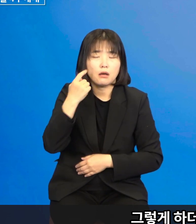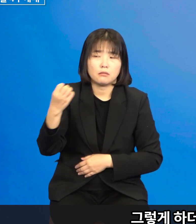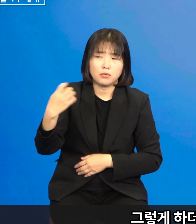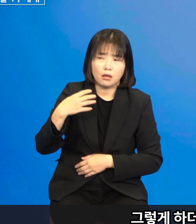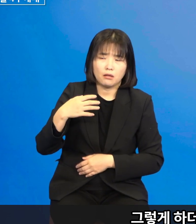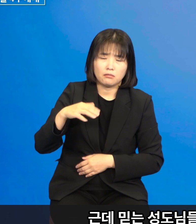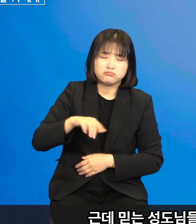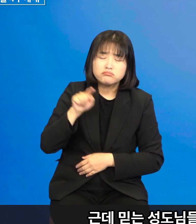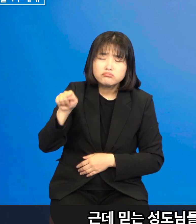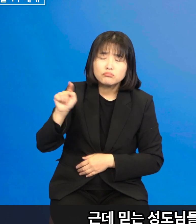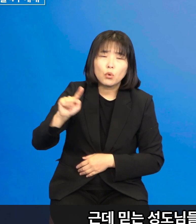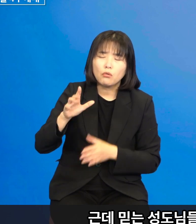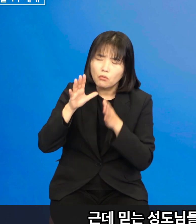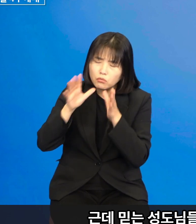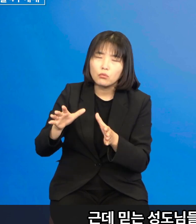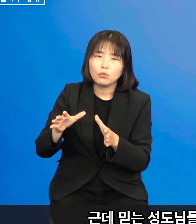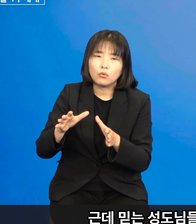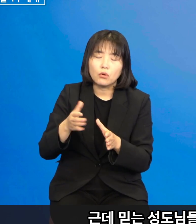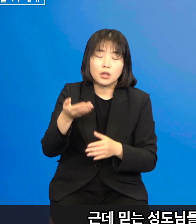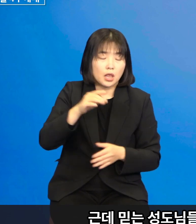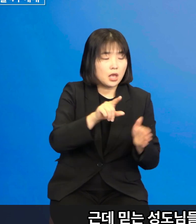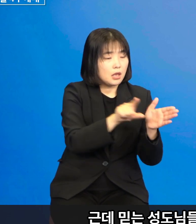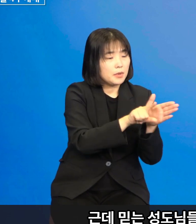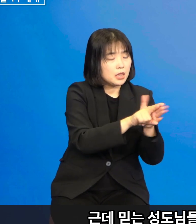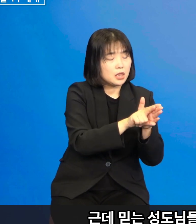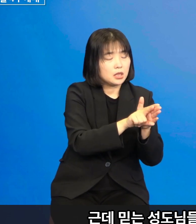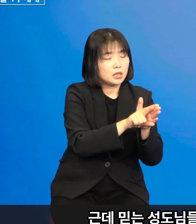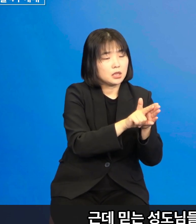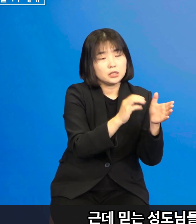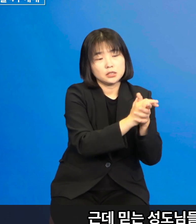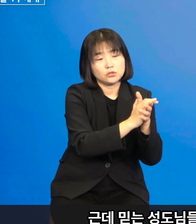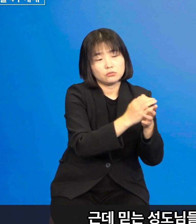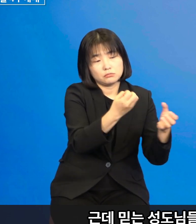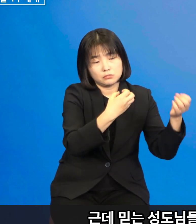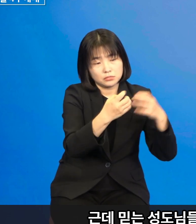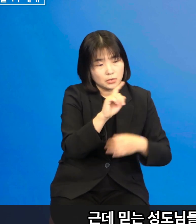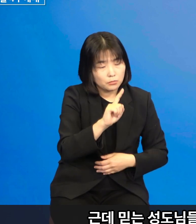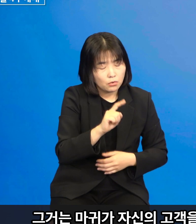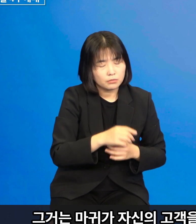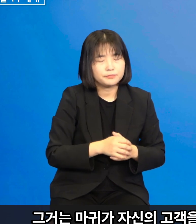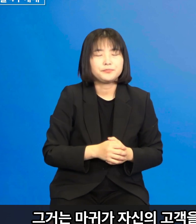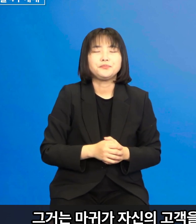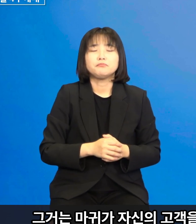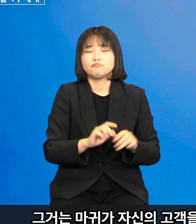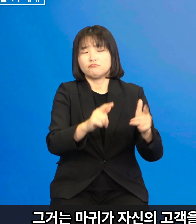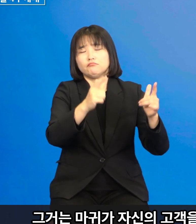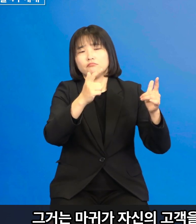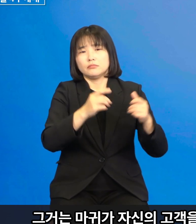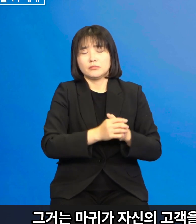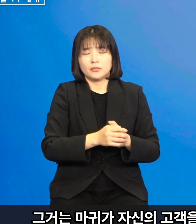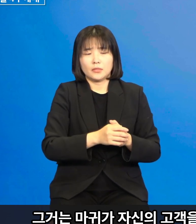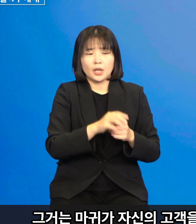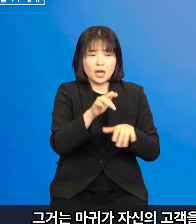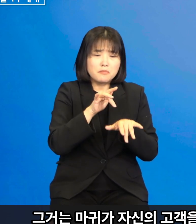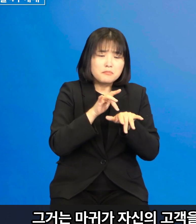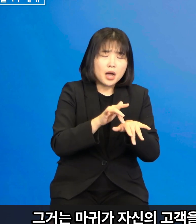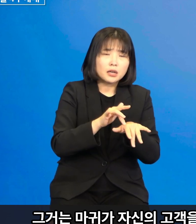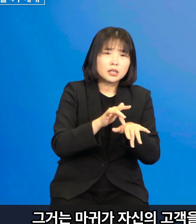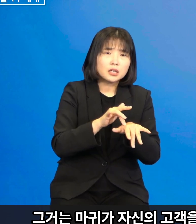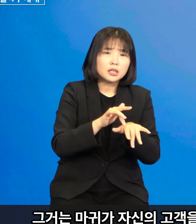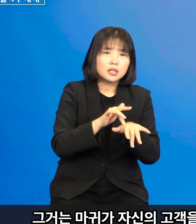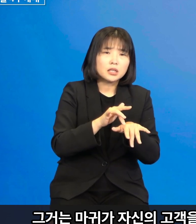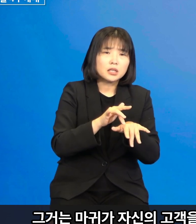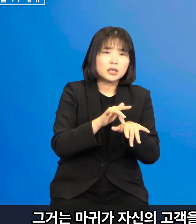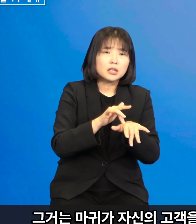속이는 거죠. 근데 믿는 성도님들은 또 속해서는 아니야. 그거는 마귀가 자신의